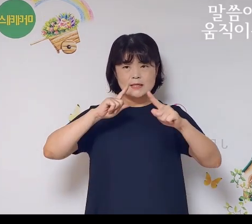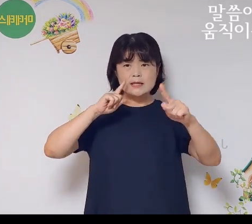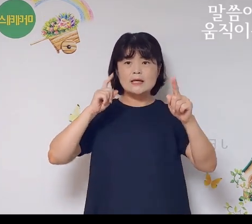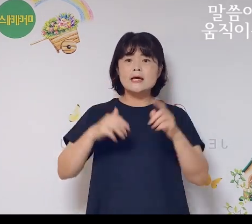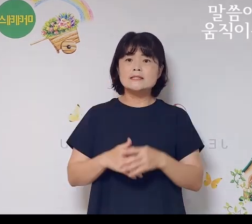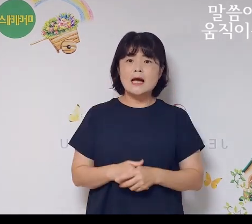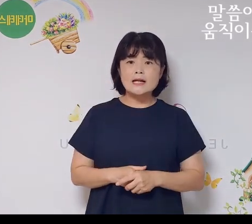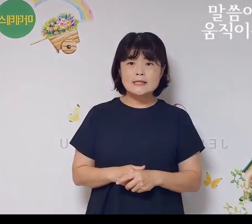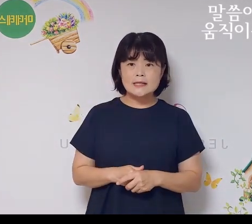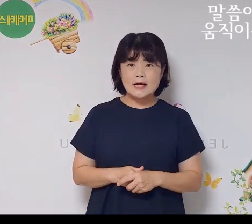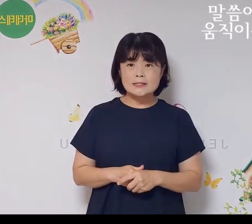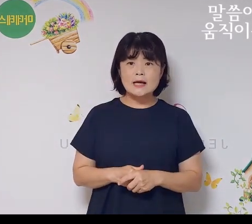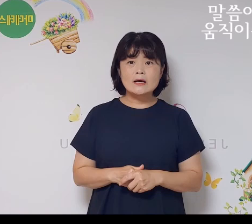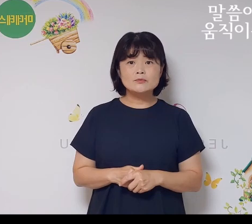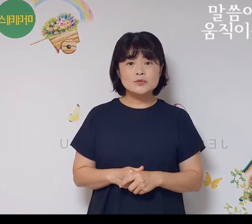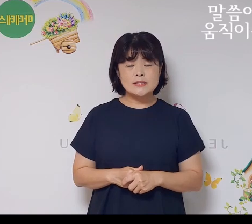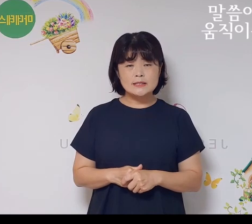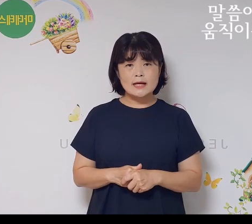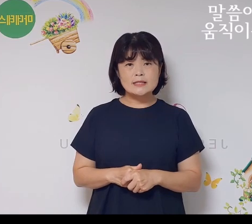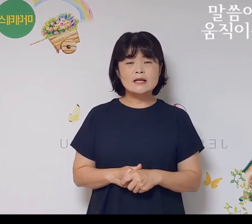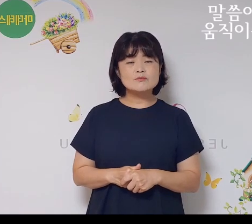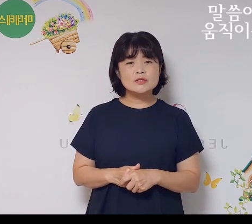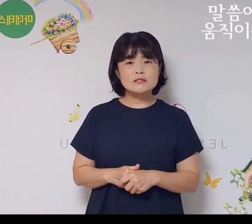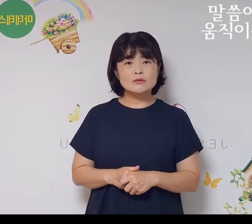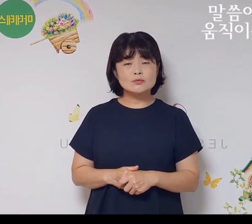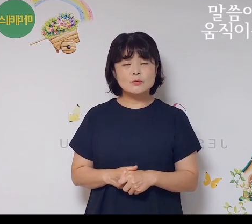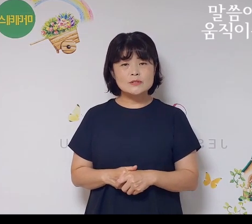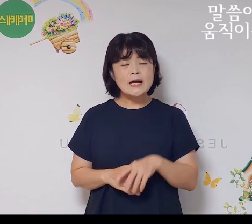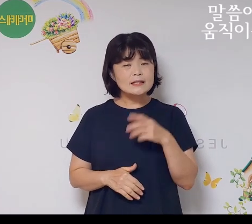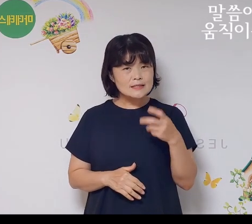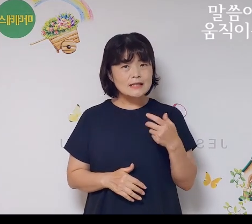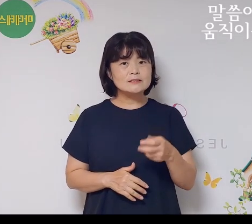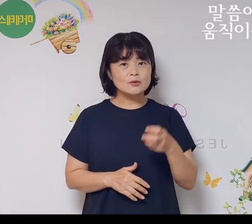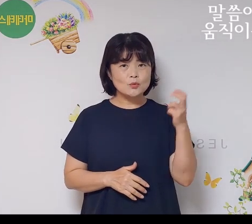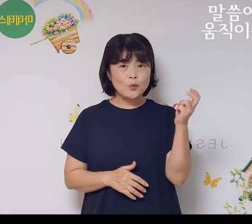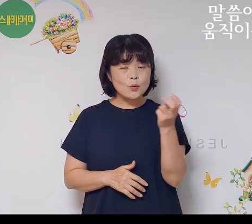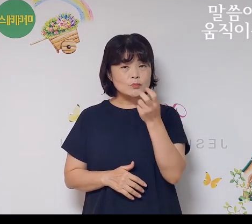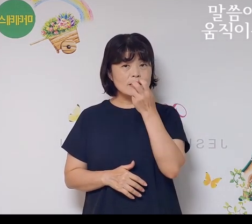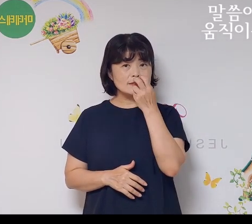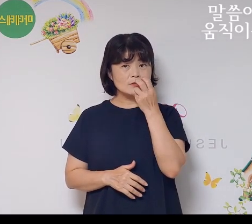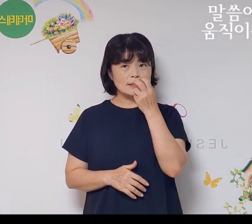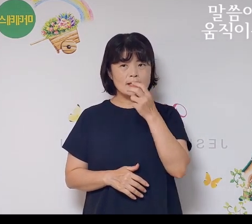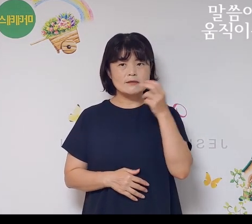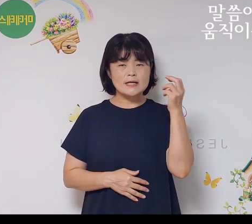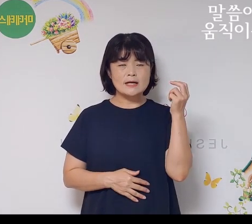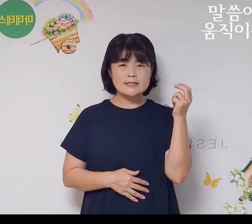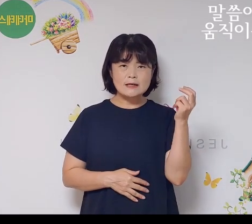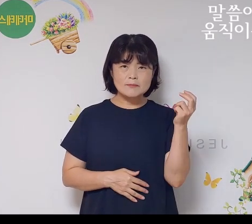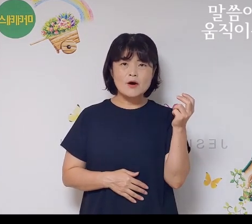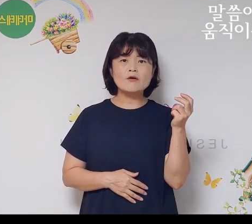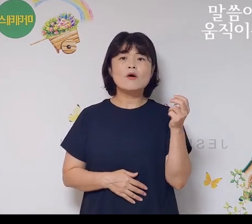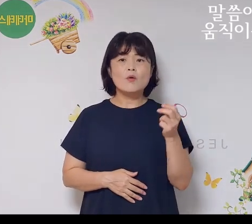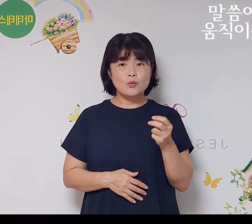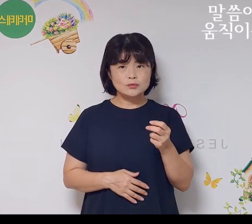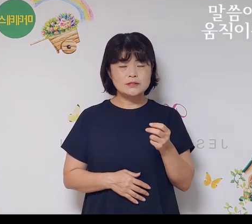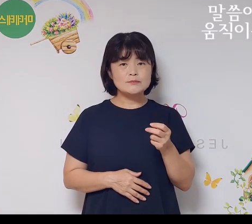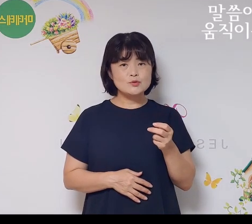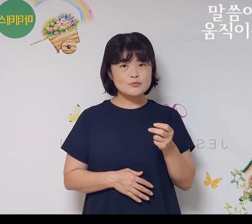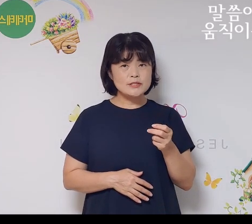말씀이 살아 움직이다. 살아 움직이는 것도 사는 것도 호흡을 하는 거잖아요. 그래서 아까 생명, 호흡,